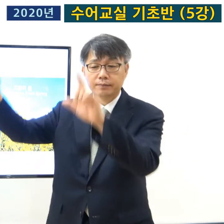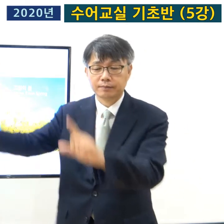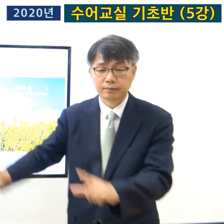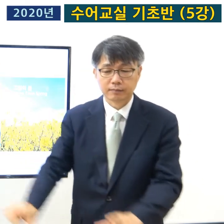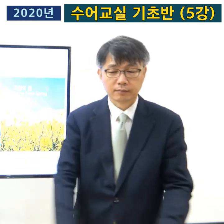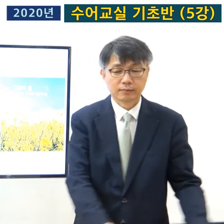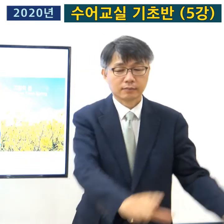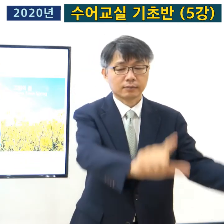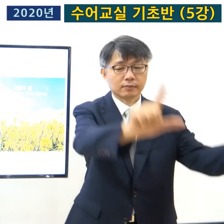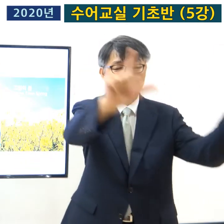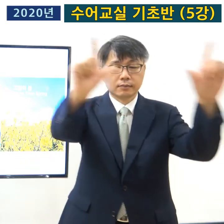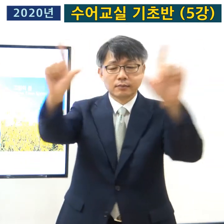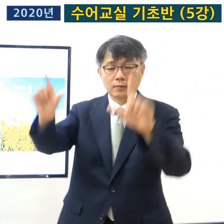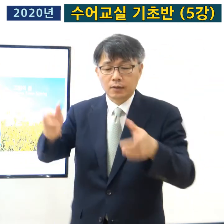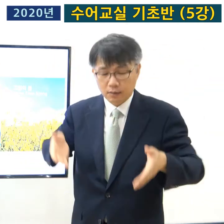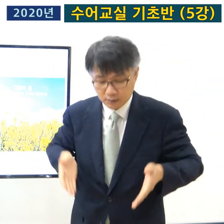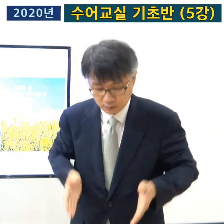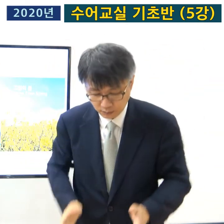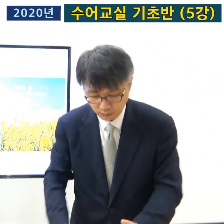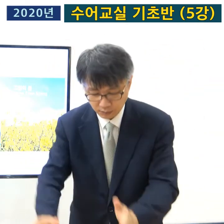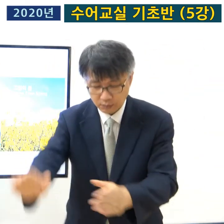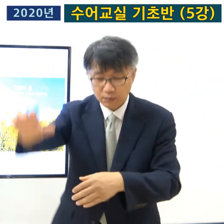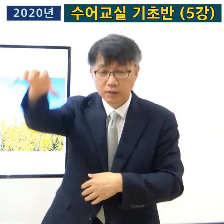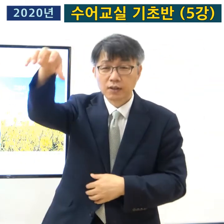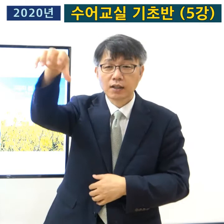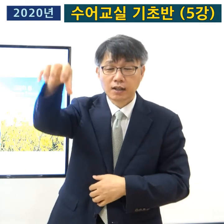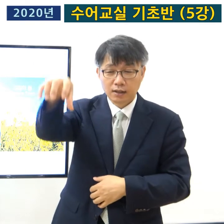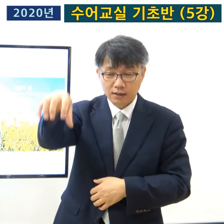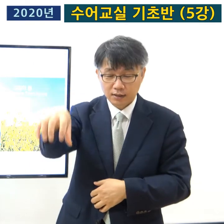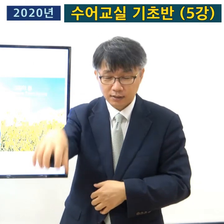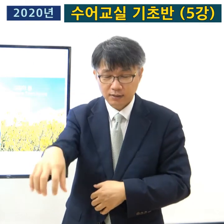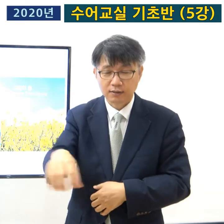나의 살던 고향은